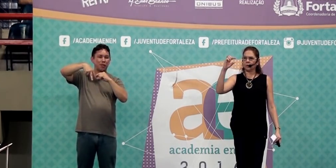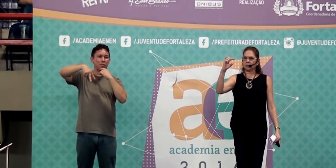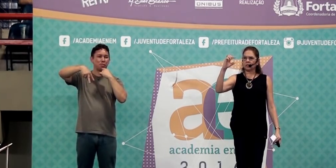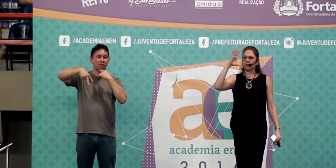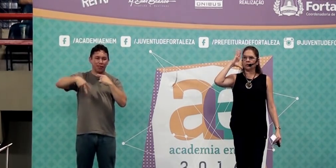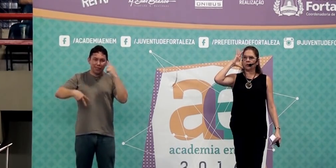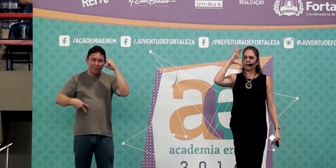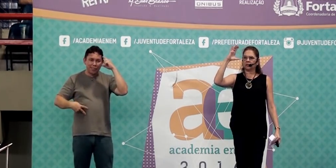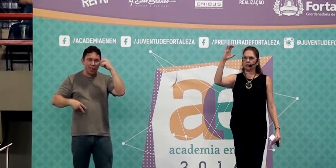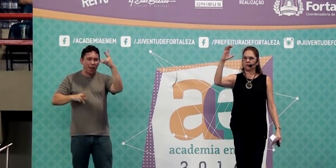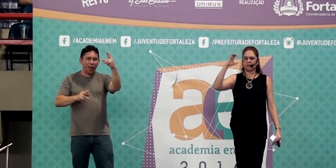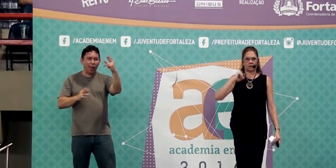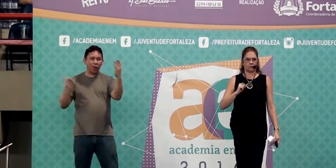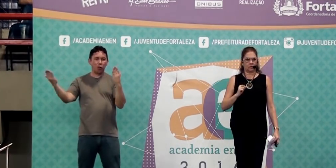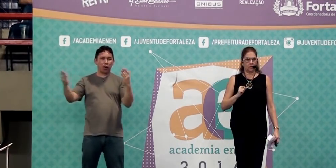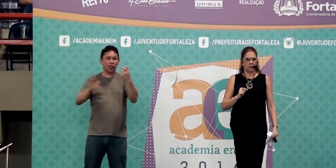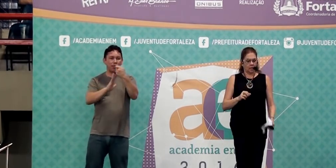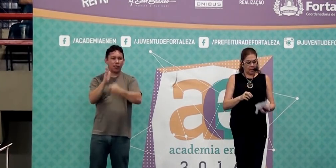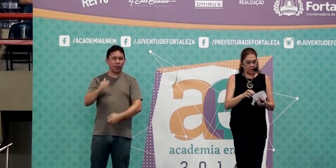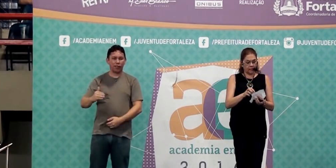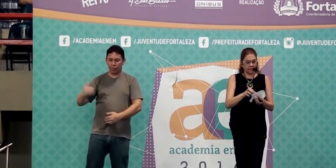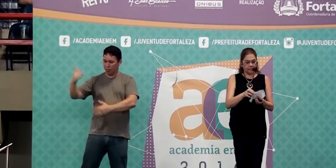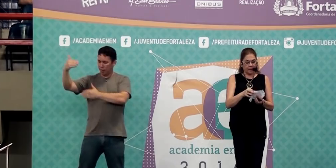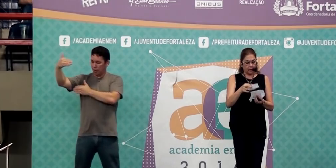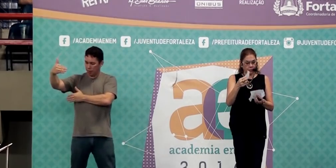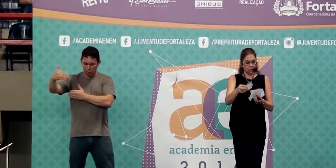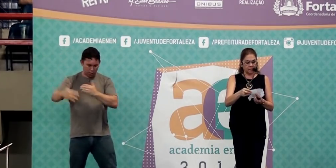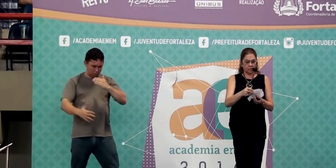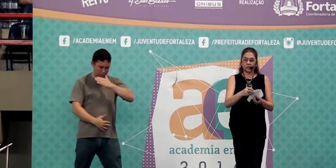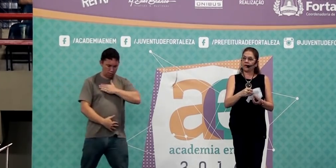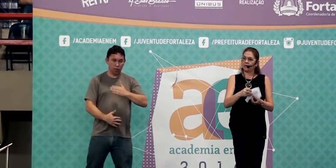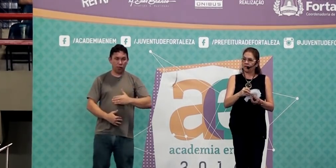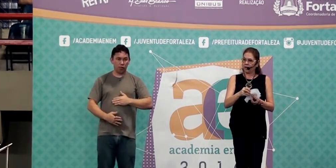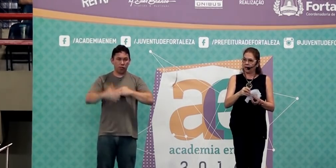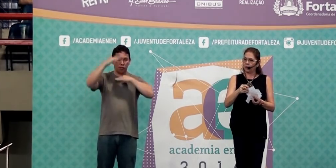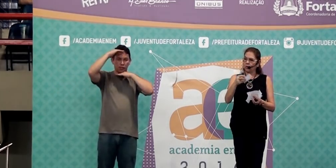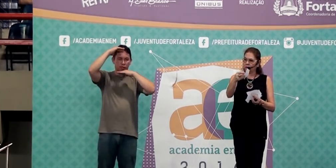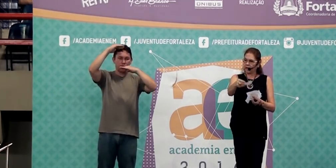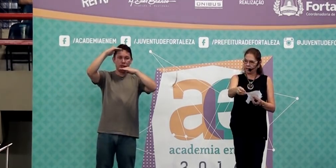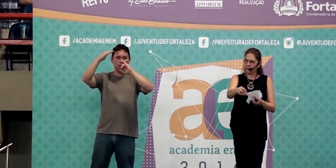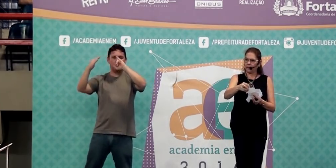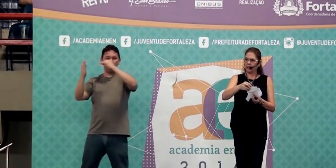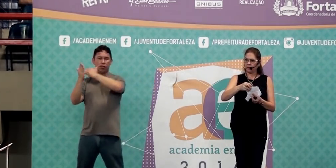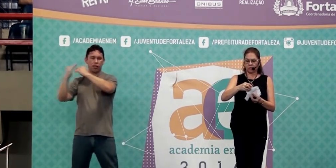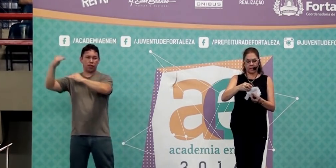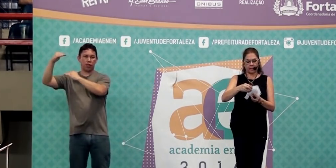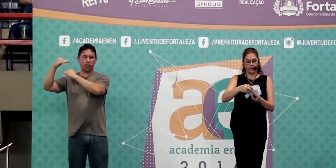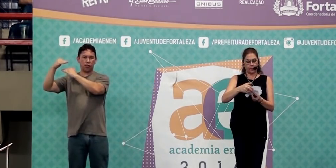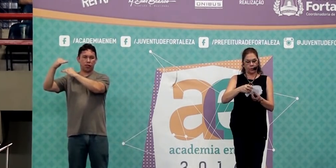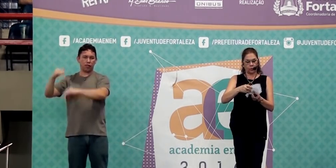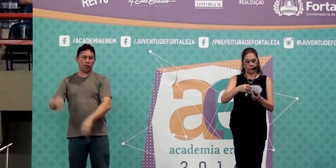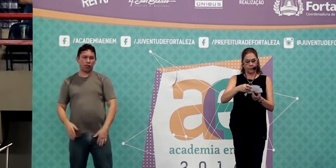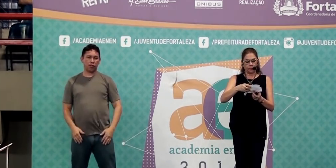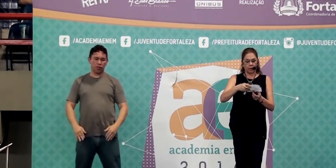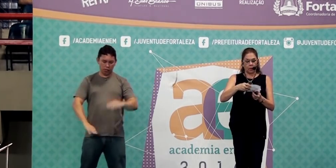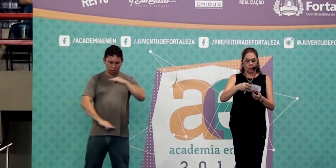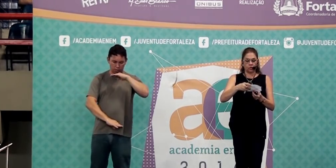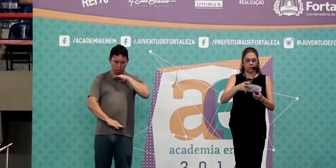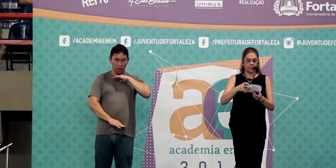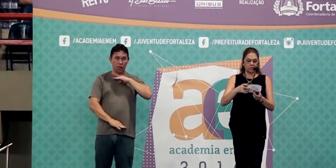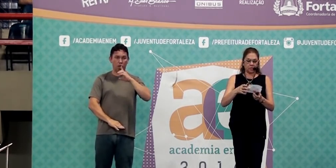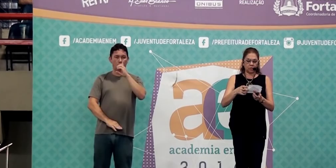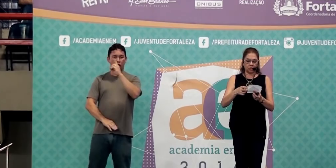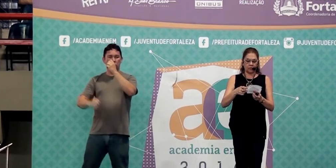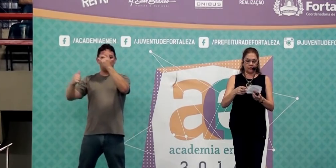pés é curtinho como a introdução. Então, essa pergunta a gente vai ver concretamente daqui a pouco.